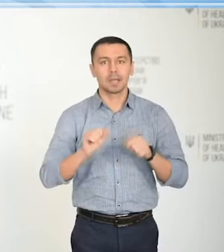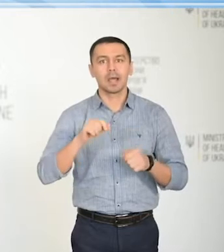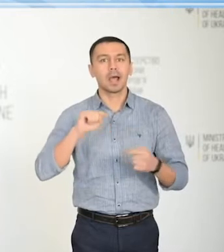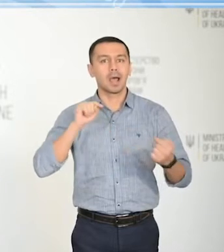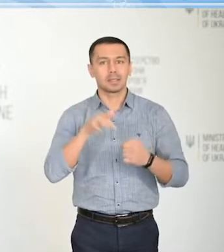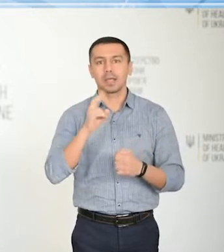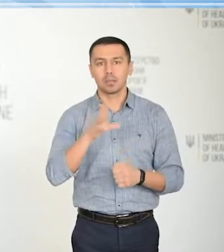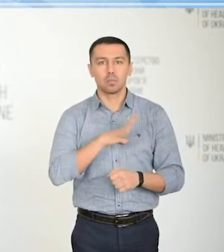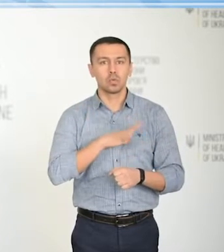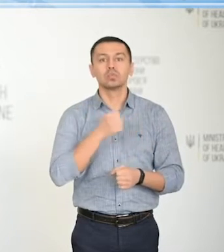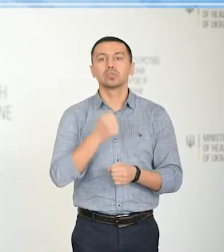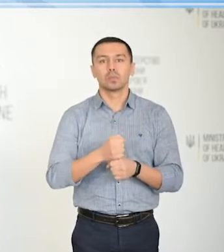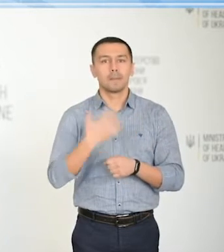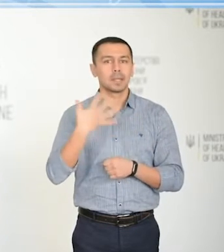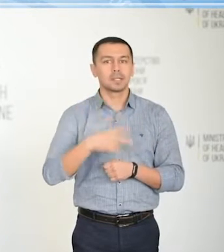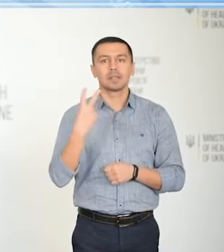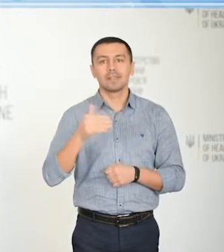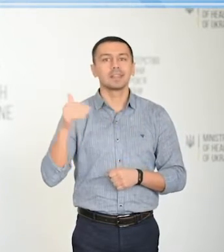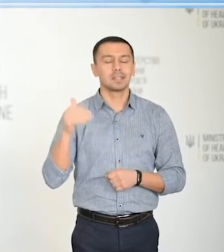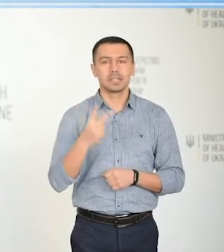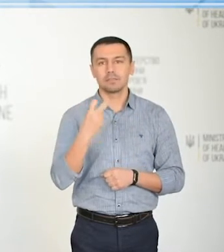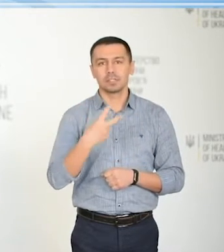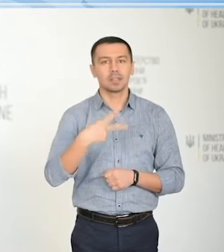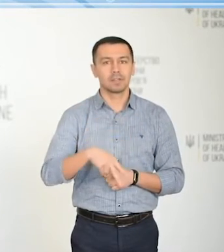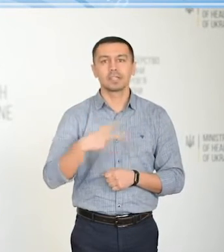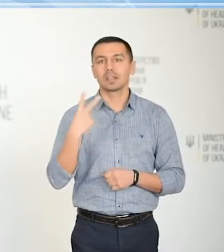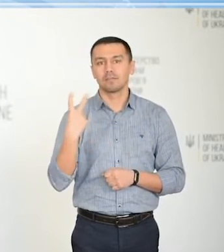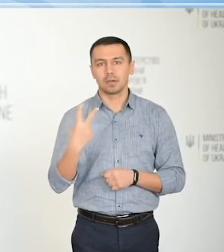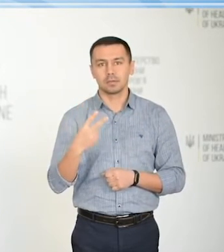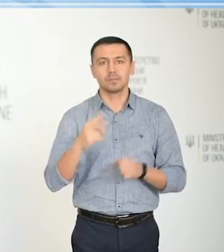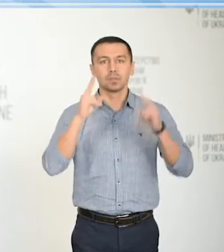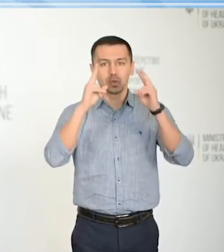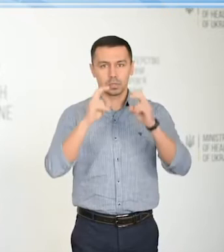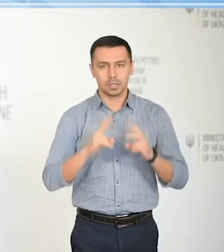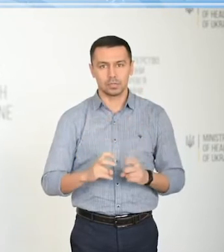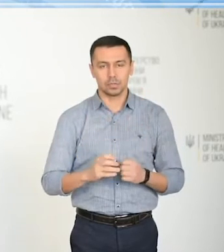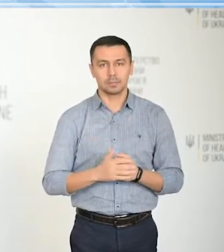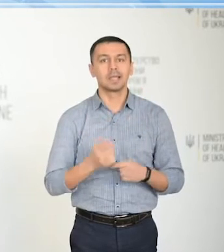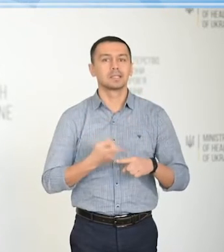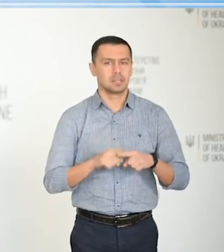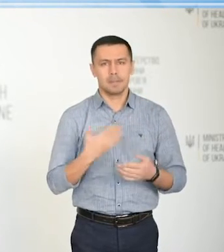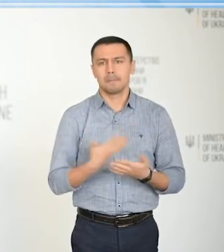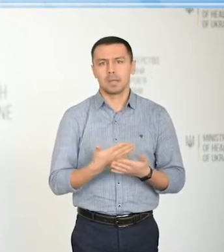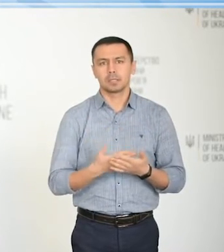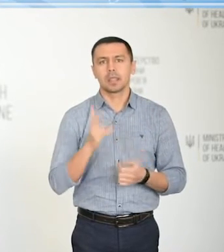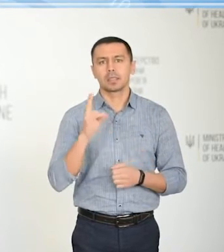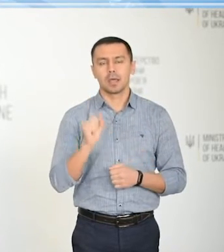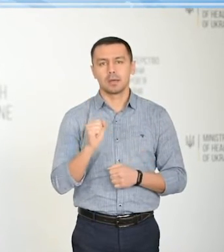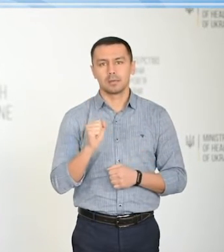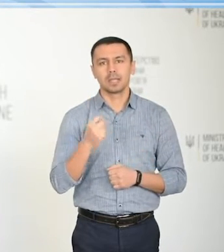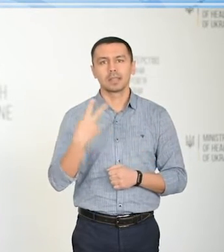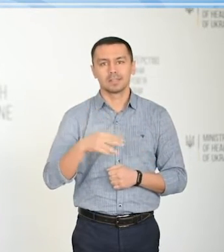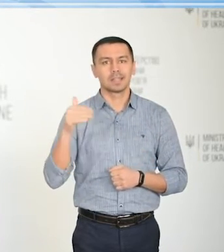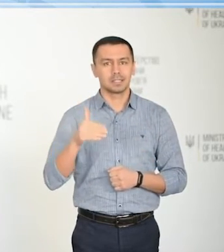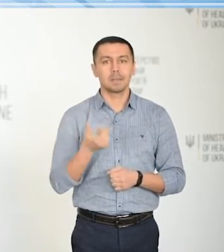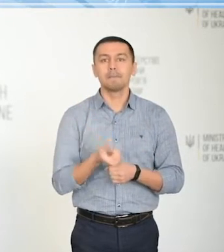антиген. Було зроблено 52 222 дослідження. Це майже на